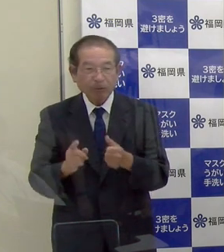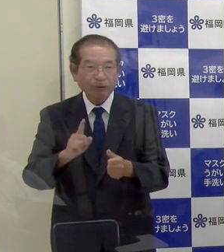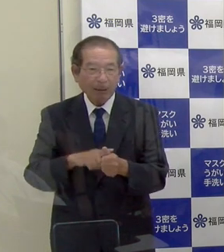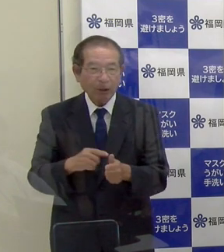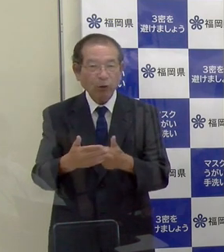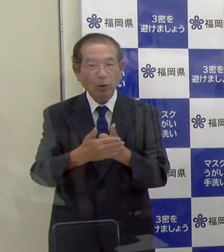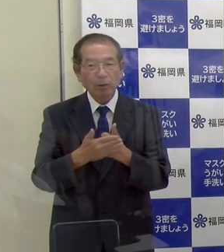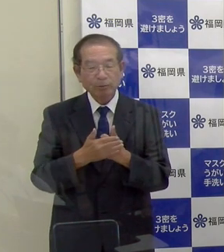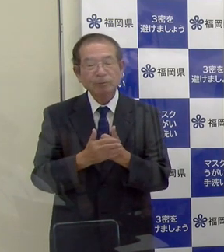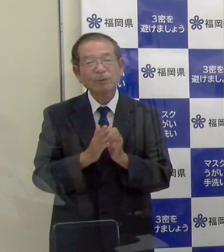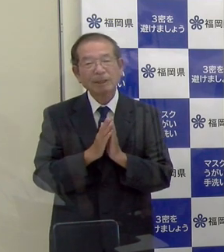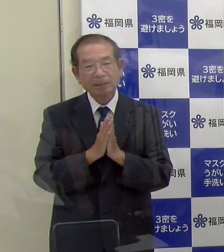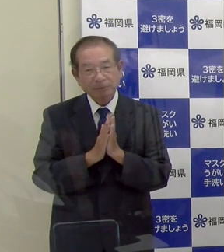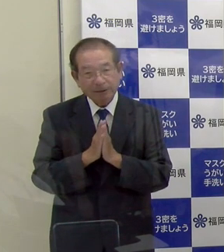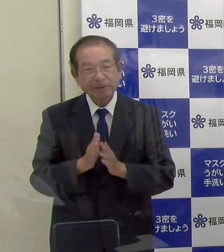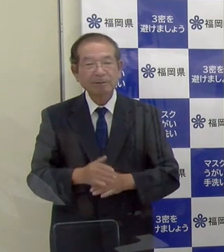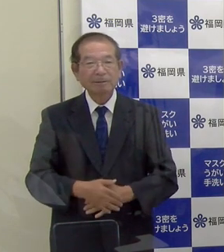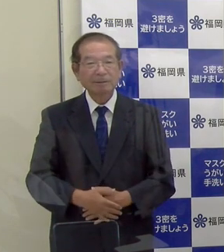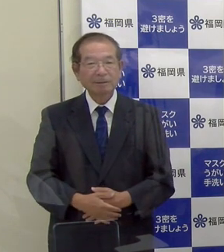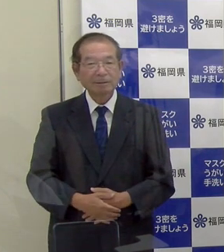申し上げます